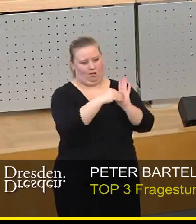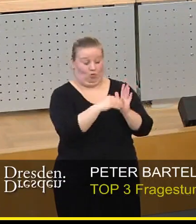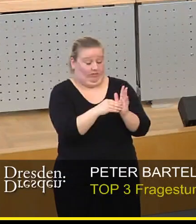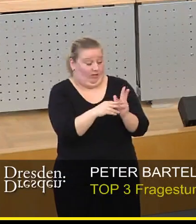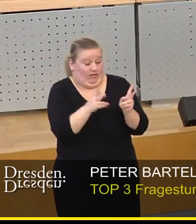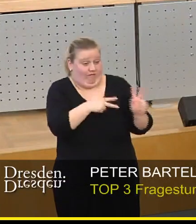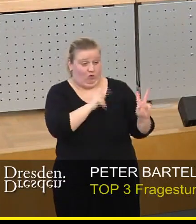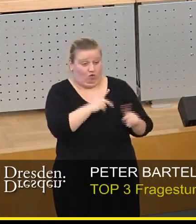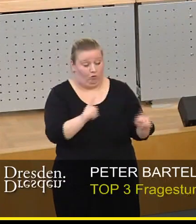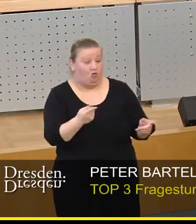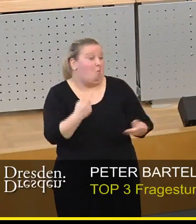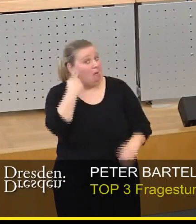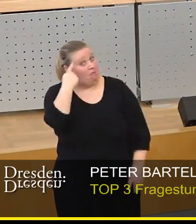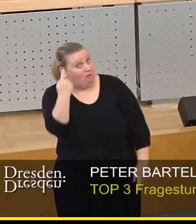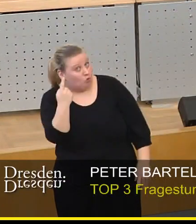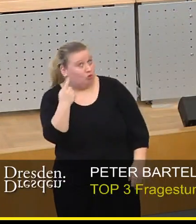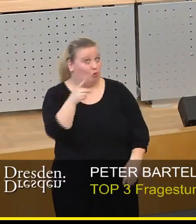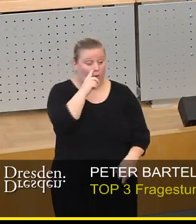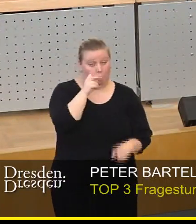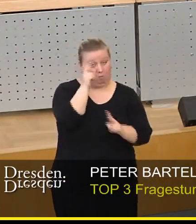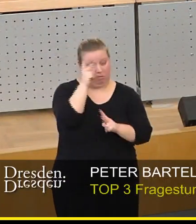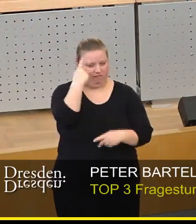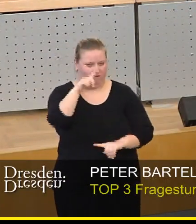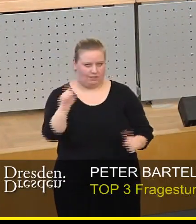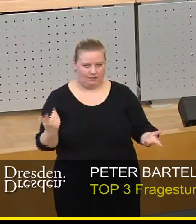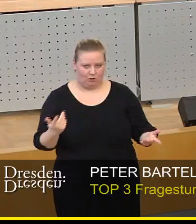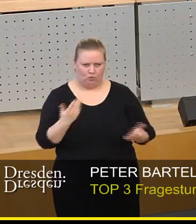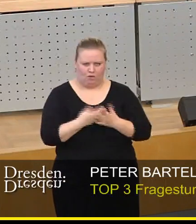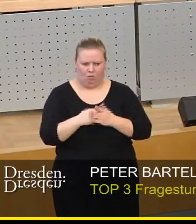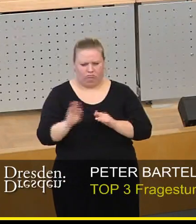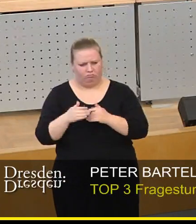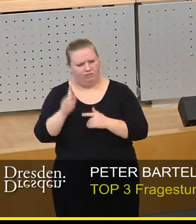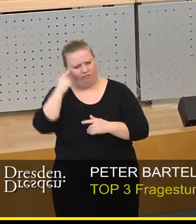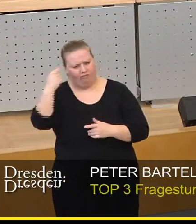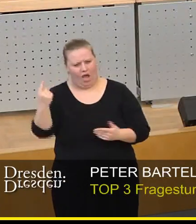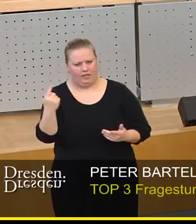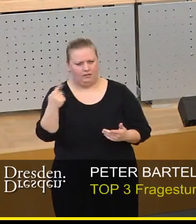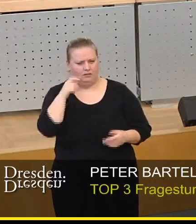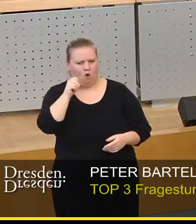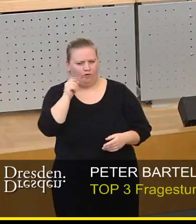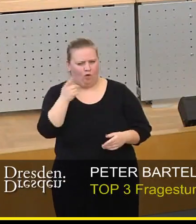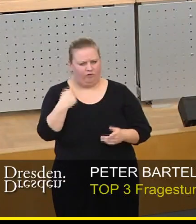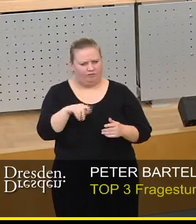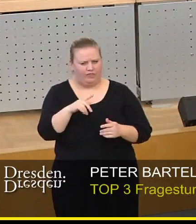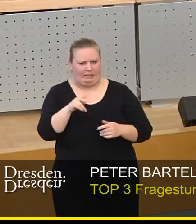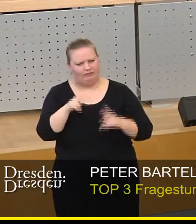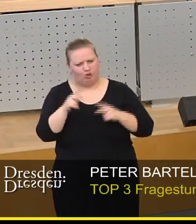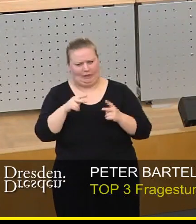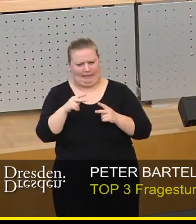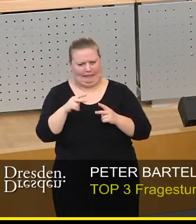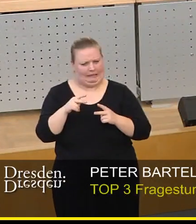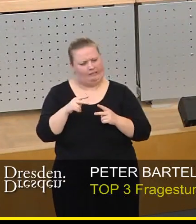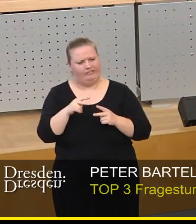stimmende, bewusst oder unbewusst, sei mal dahingestellt. Und nebenbei wissen wir auch, dass ja auch oftmals bei den Kriterien noch sehr